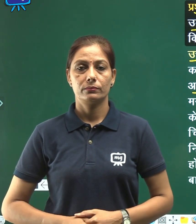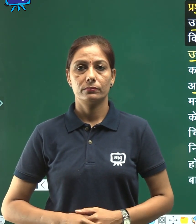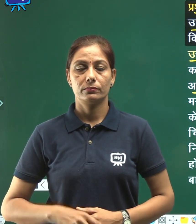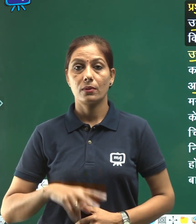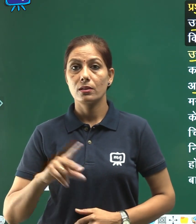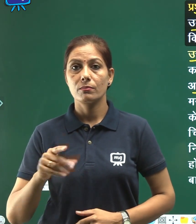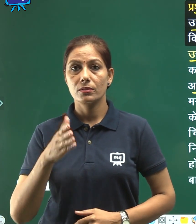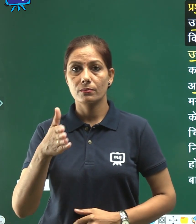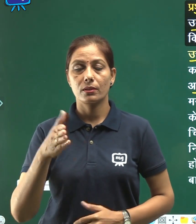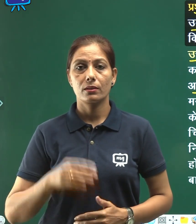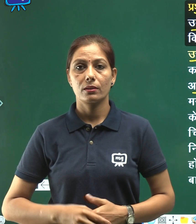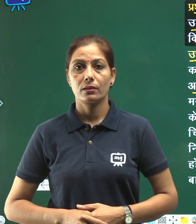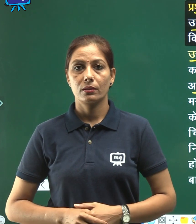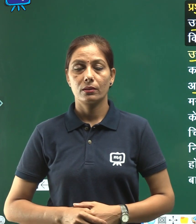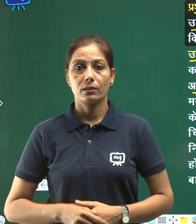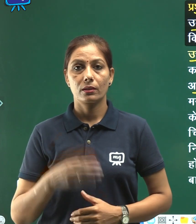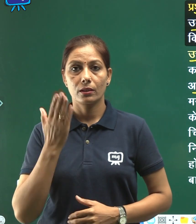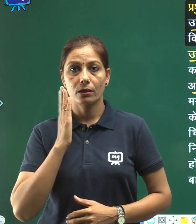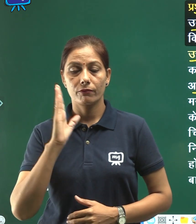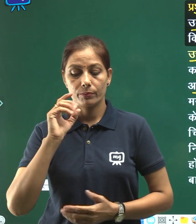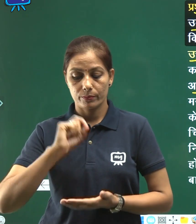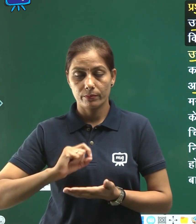जब इसमें कवि का